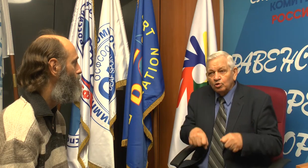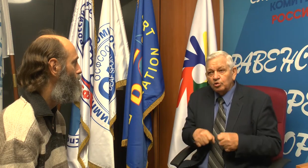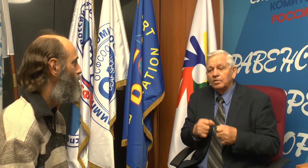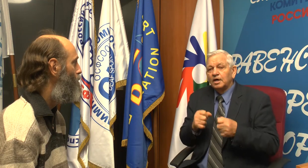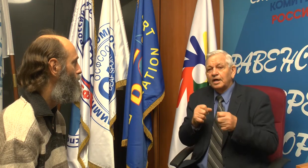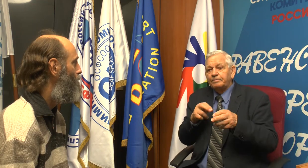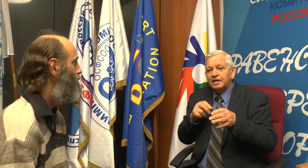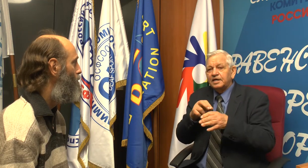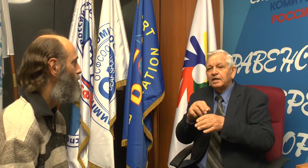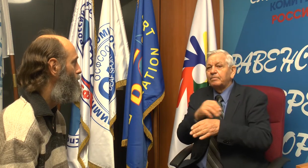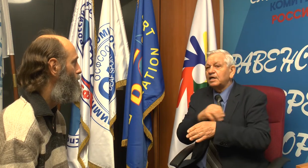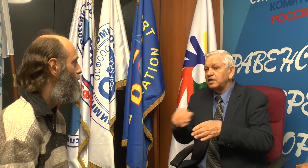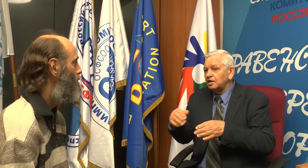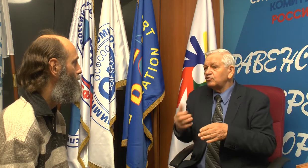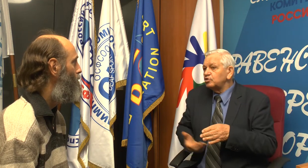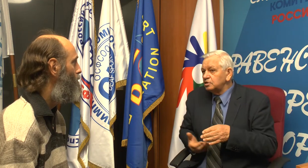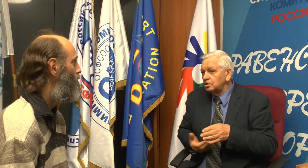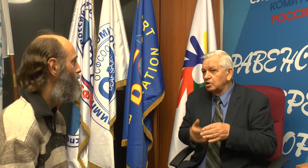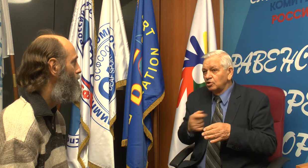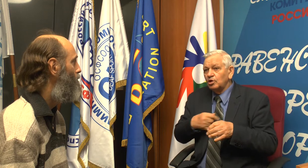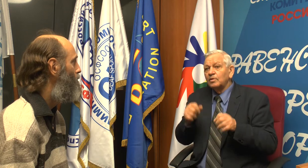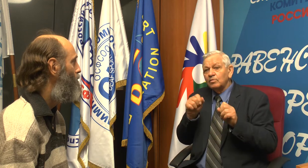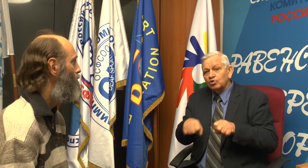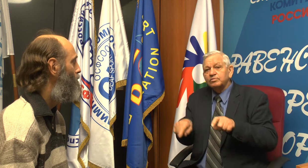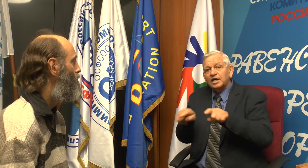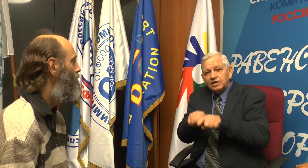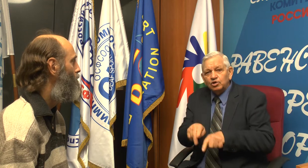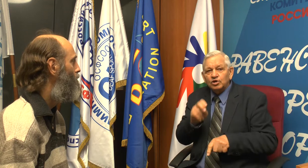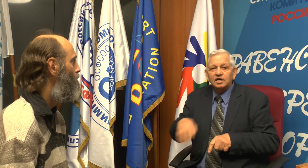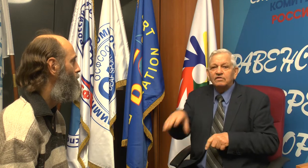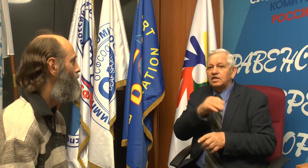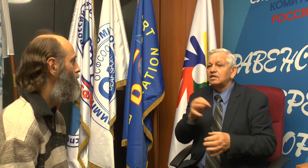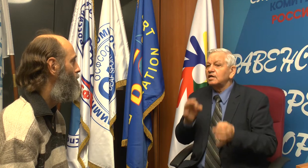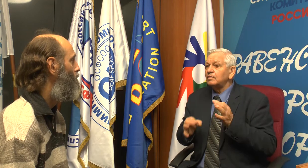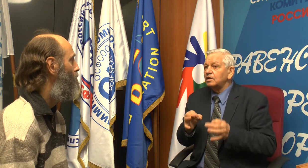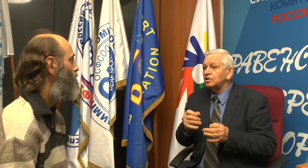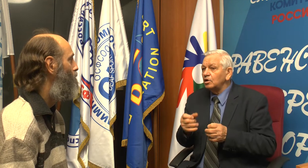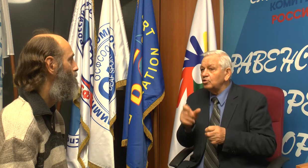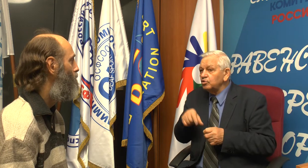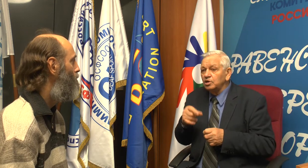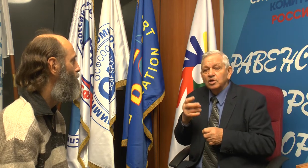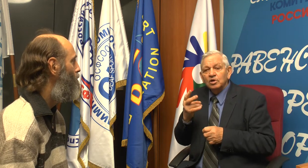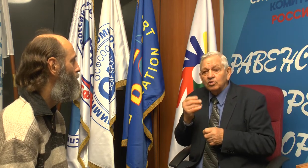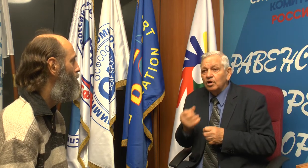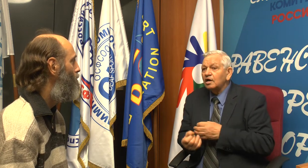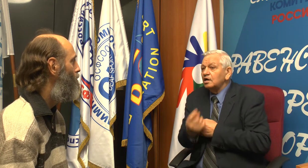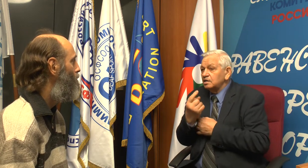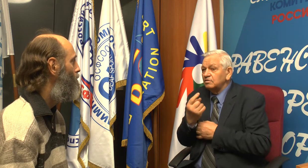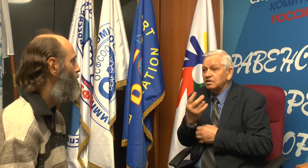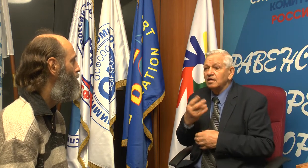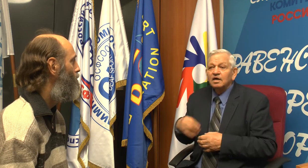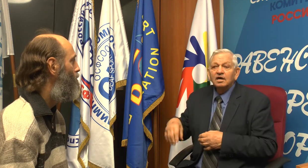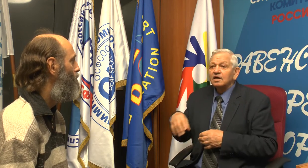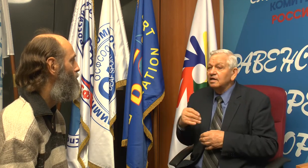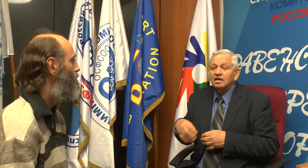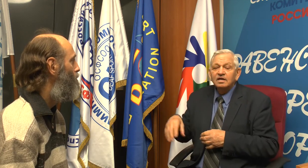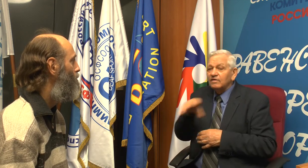можем перейти барьеры в жизни, что мы можем такие же, как и все нормальные люди. Но оказывается, не